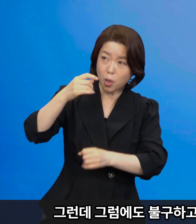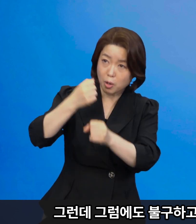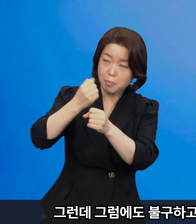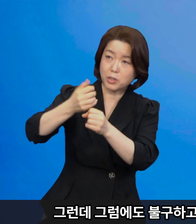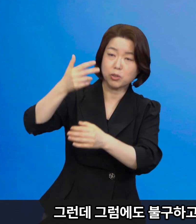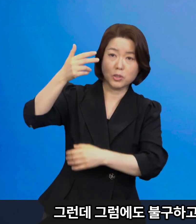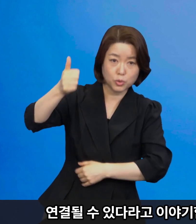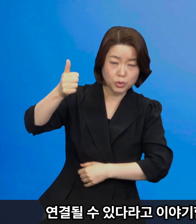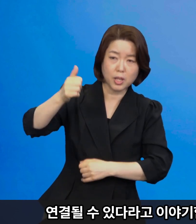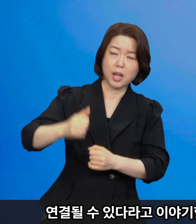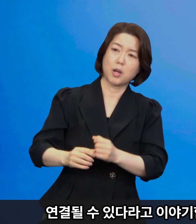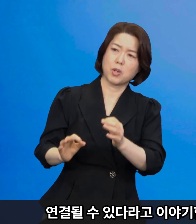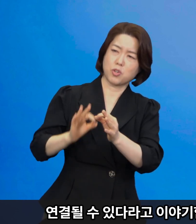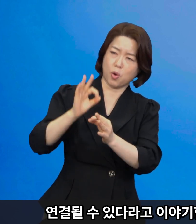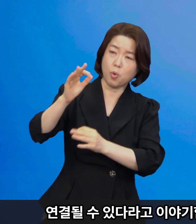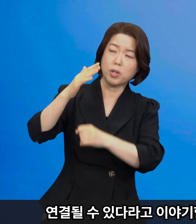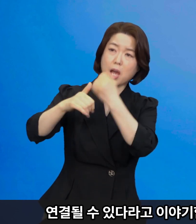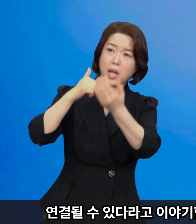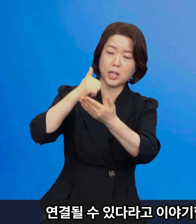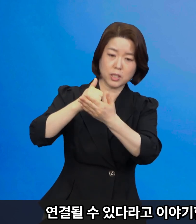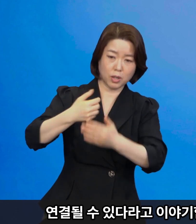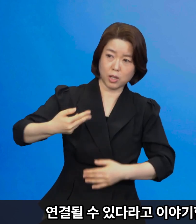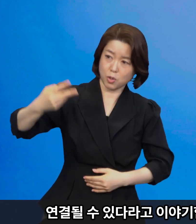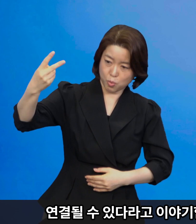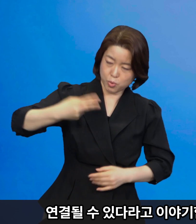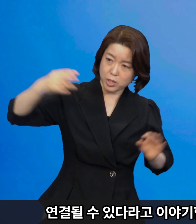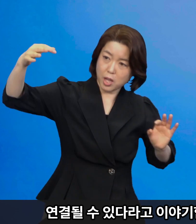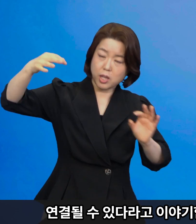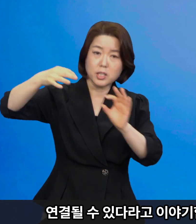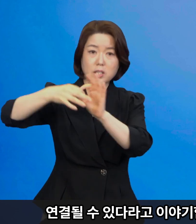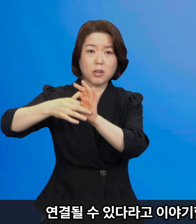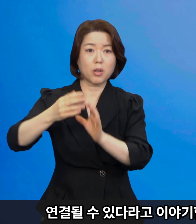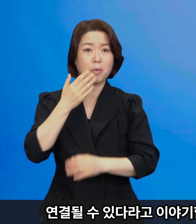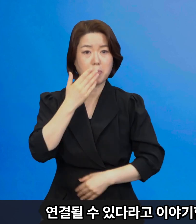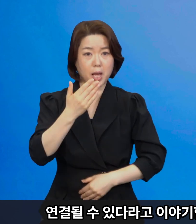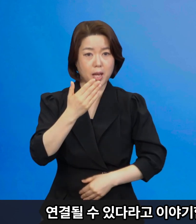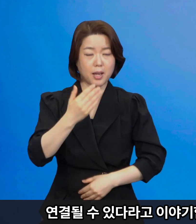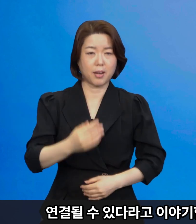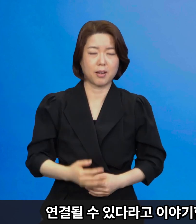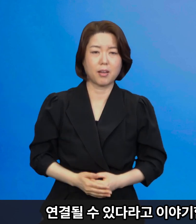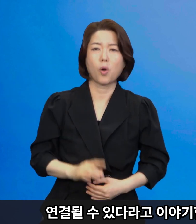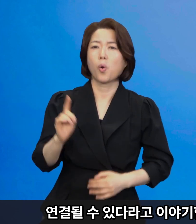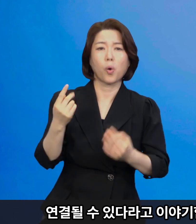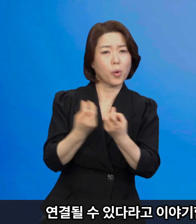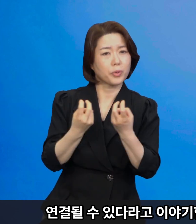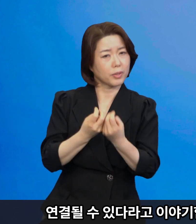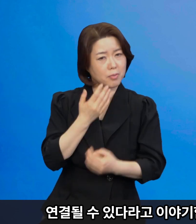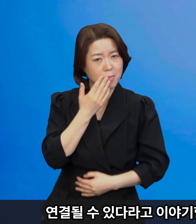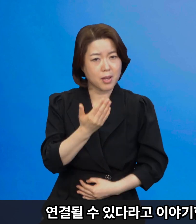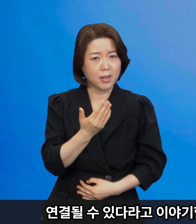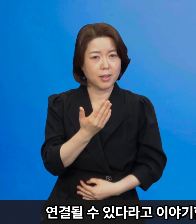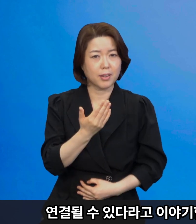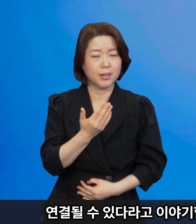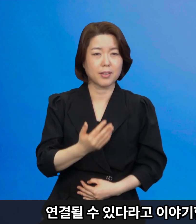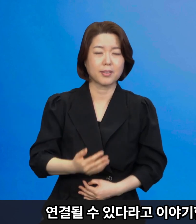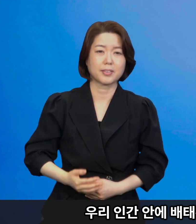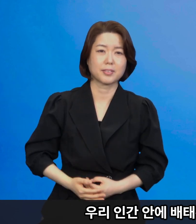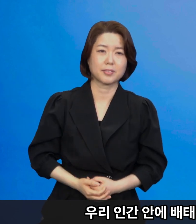무한한 하나님과 연결될 수 있다라고 이야기합니다. 어떻게 그럴 수